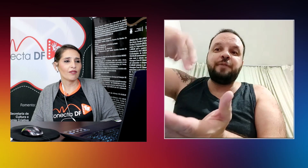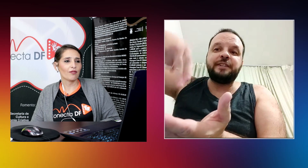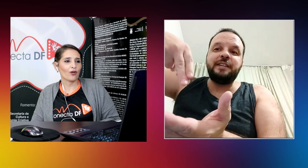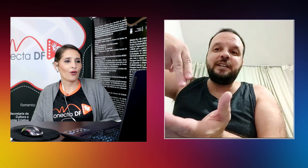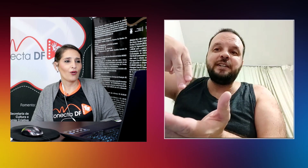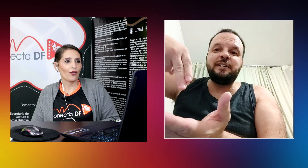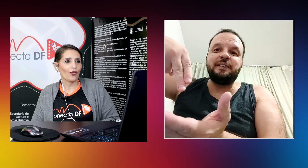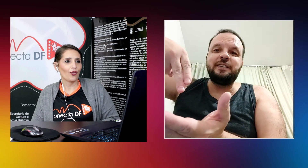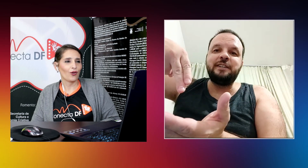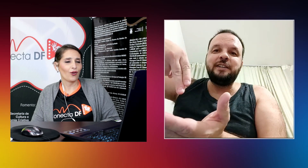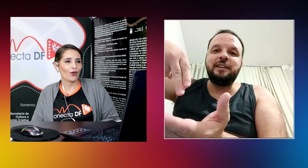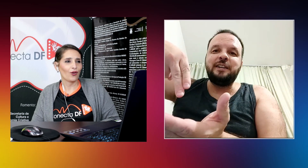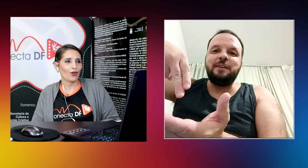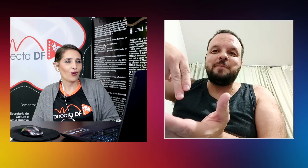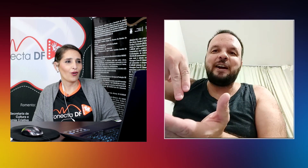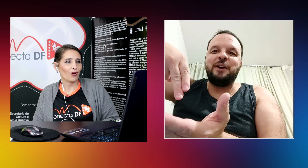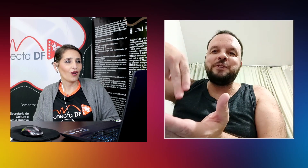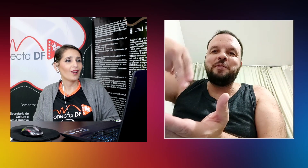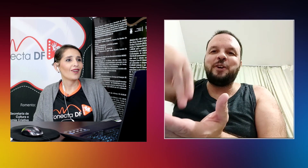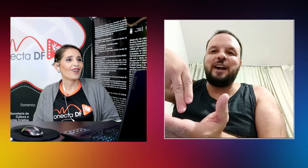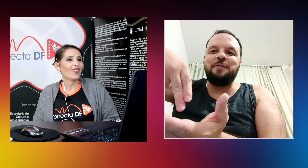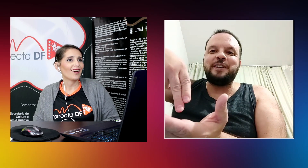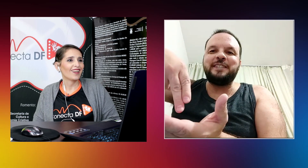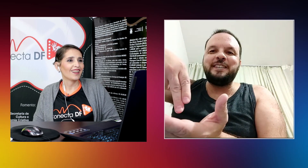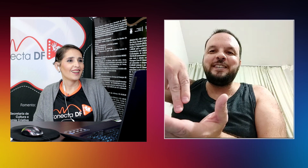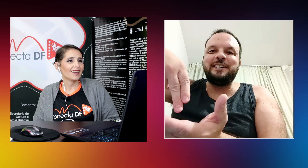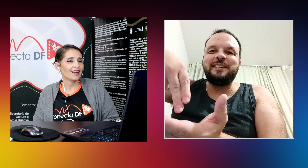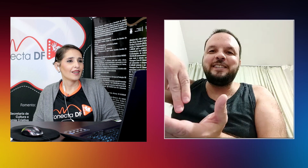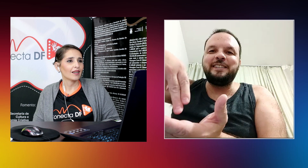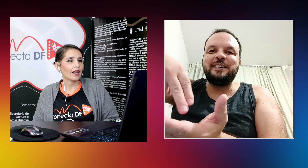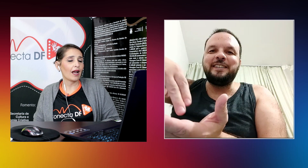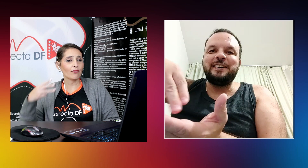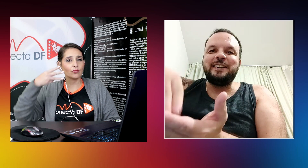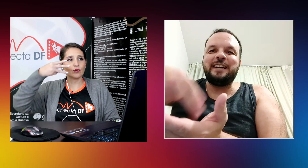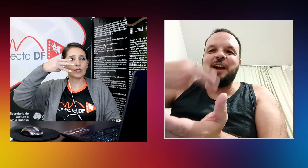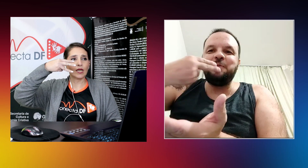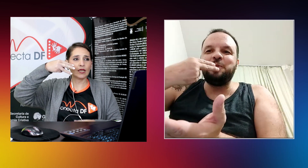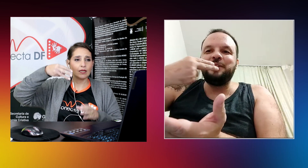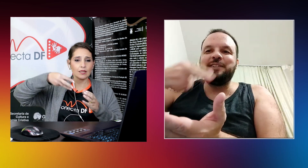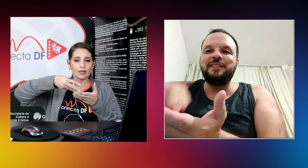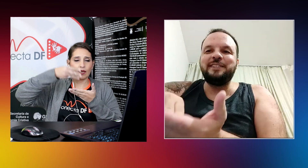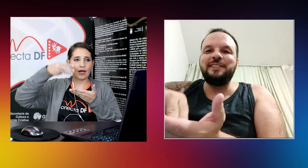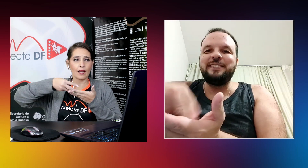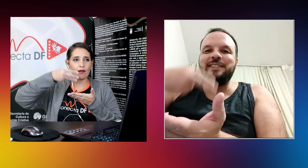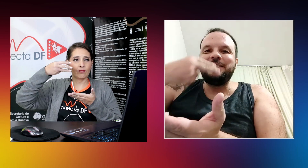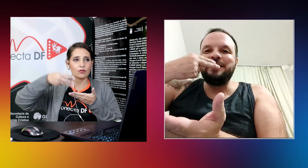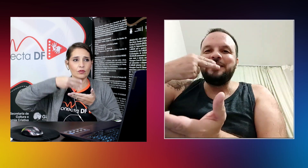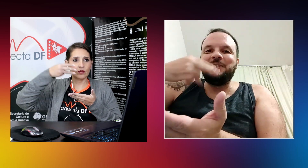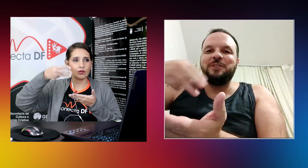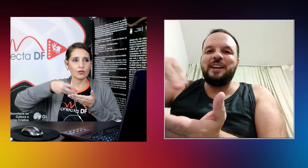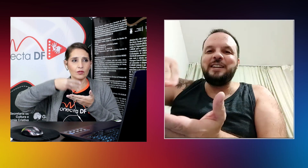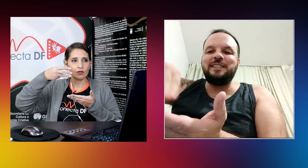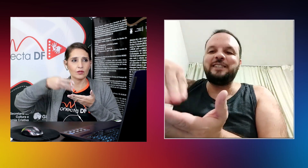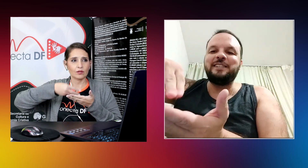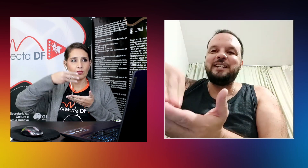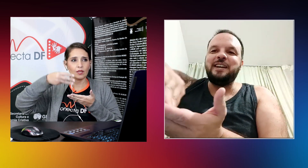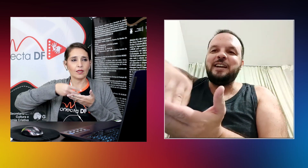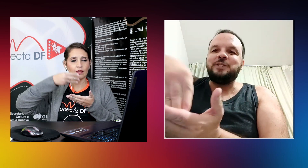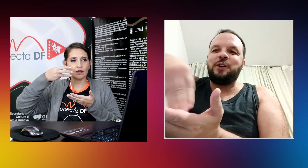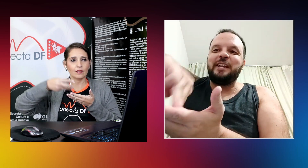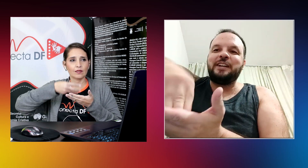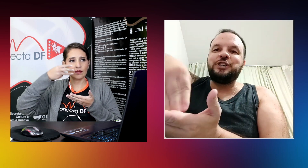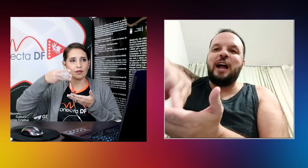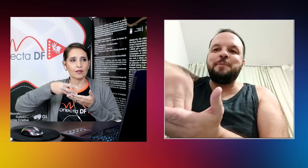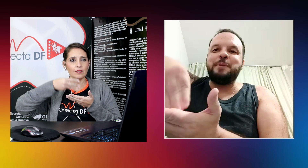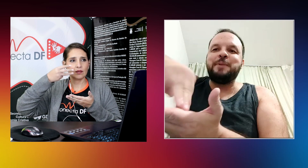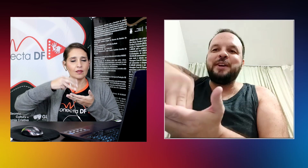Macarrão de Assim? vovó. Macarrão de vovó. Garfo é assim? Garfo com 3. Garfo. Com 3? É. Só que